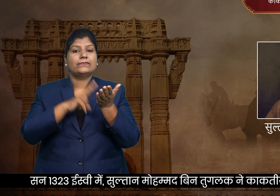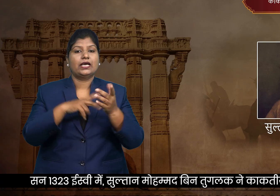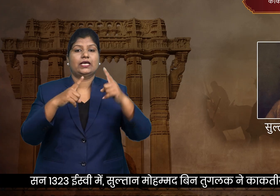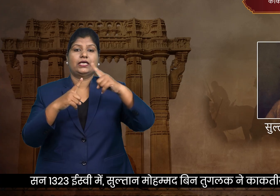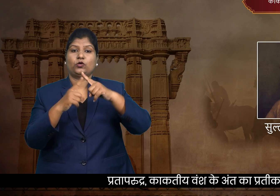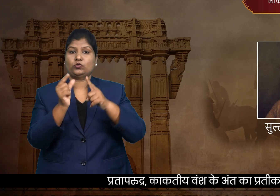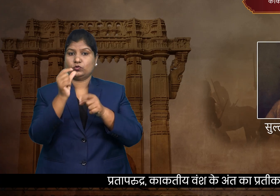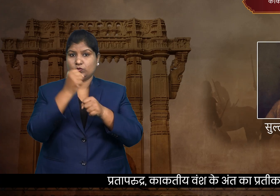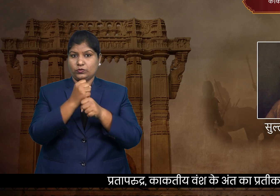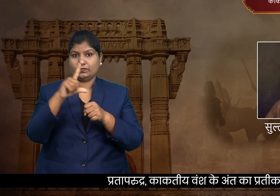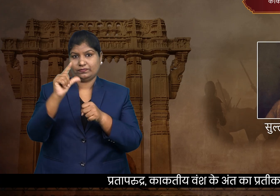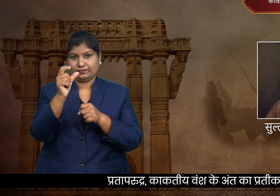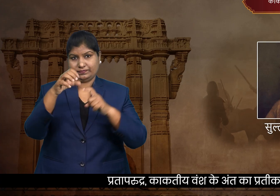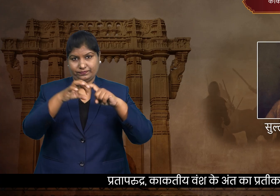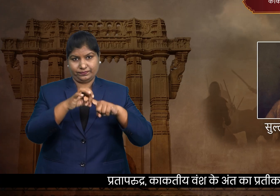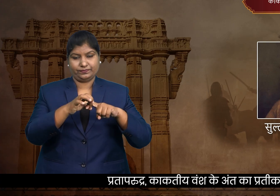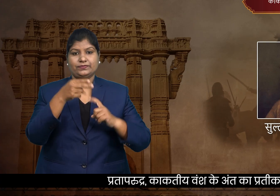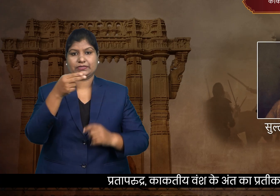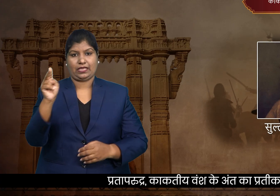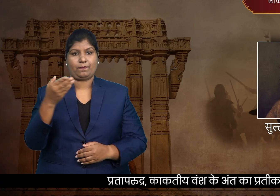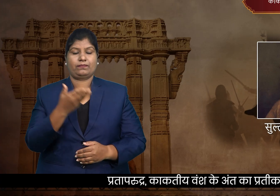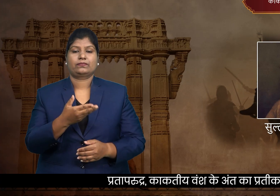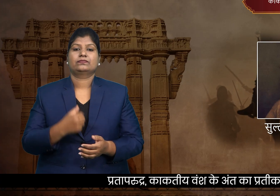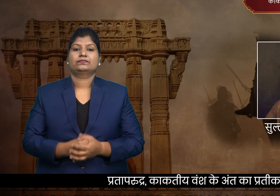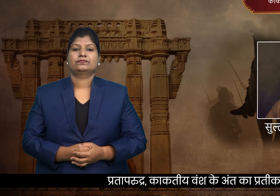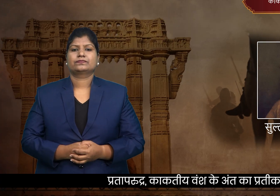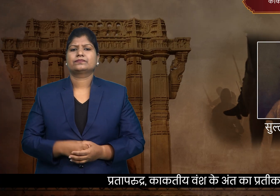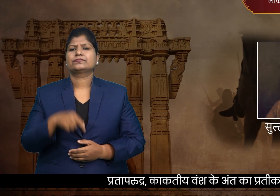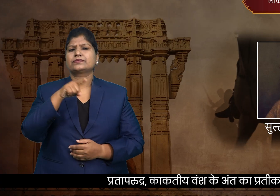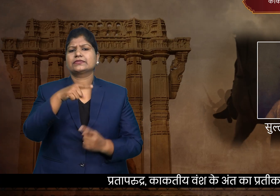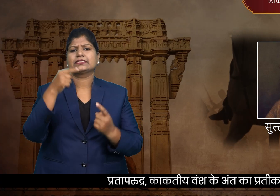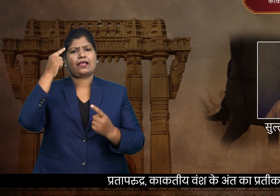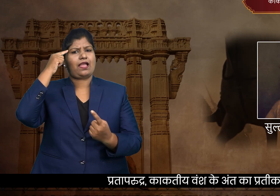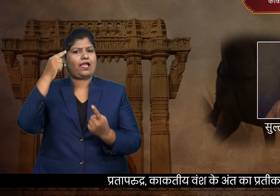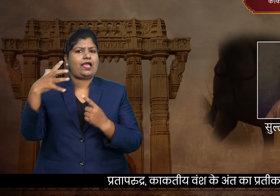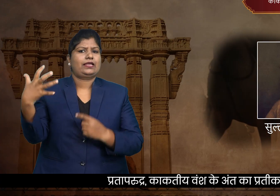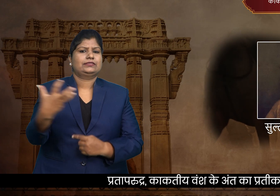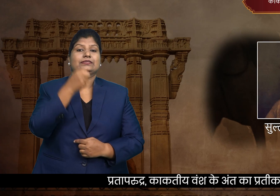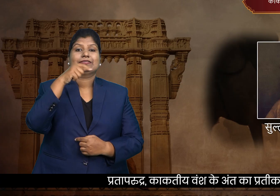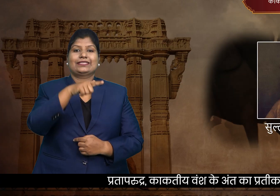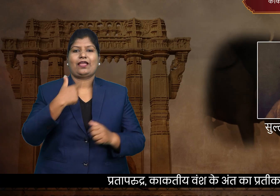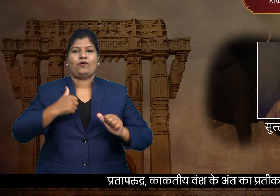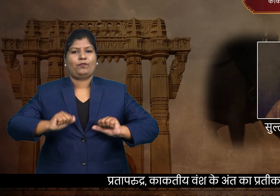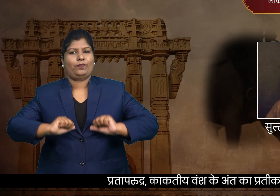की। प्रतापरुद्र काकतीय वंश के अंत का प्रतीक हैं।